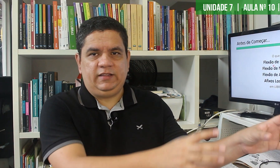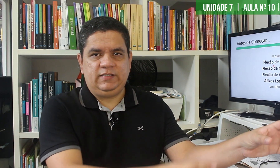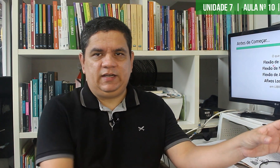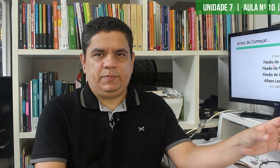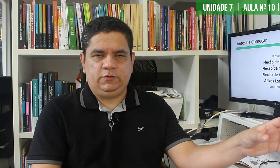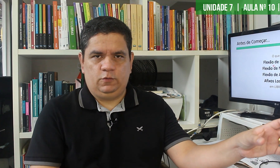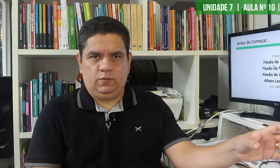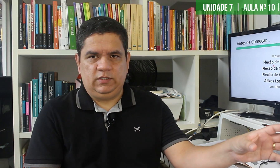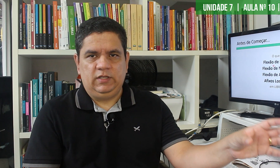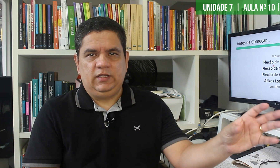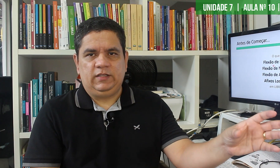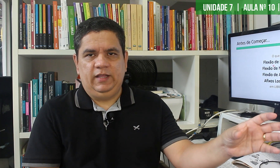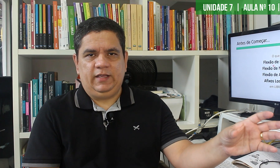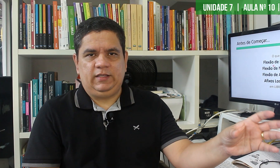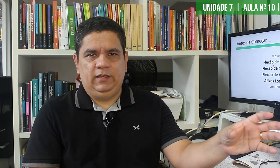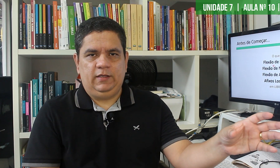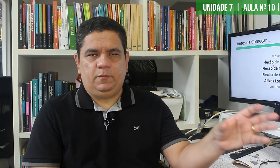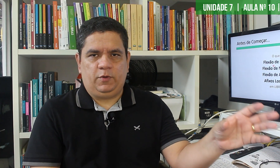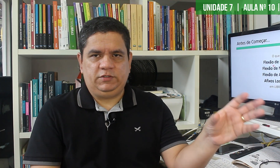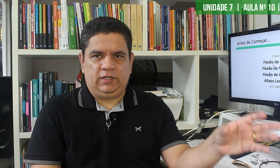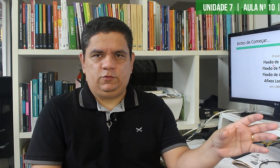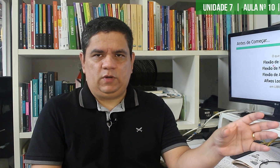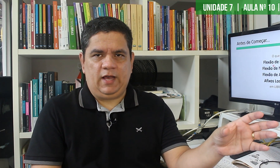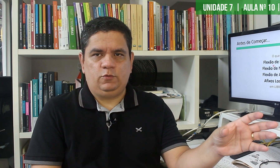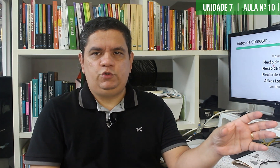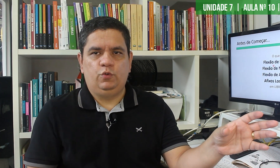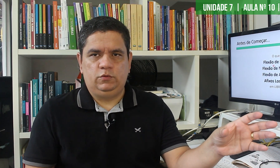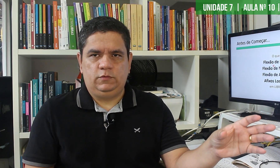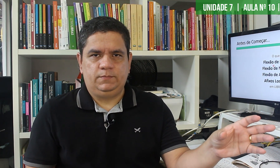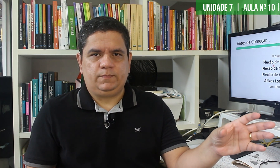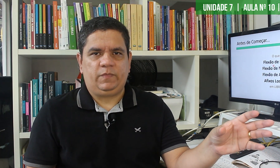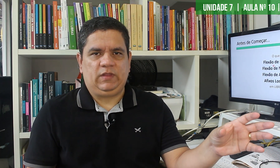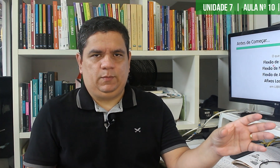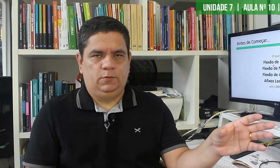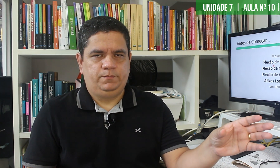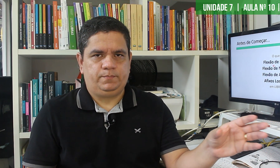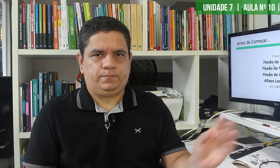terceira pessoa, né, que pode estar de um lado ou de outro, tá bom?